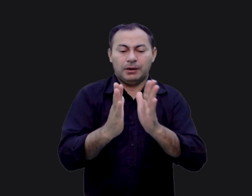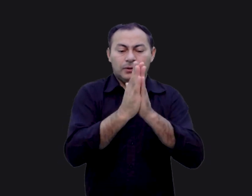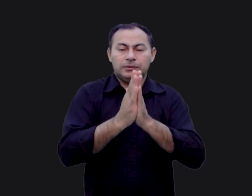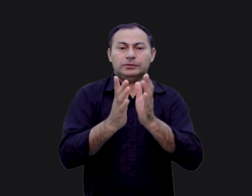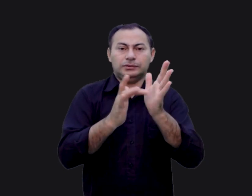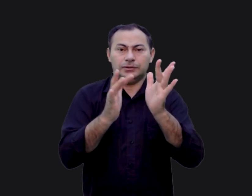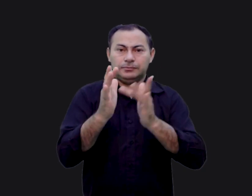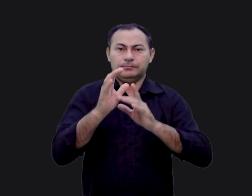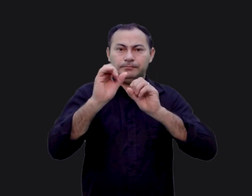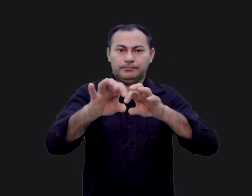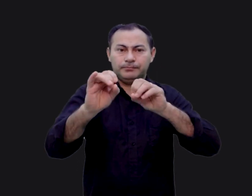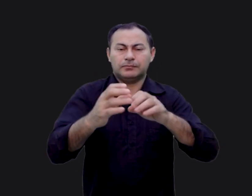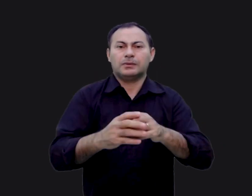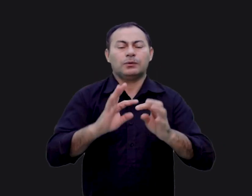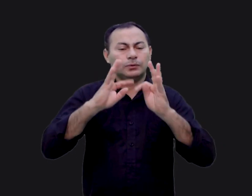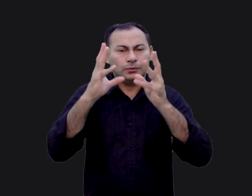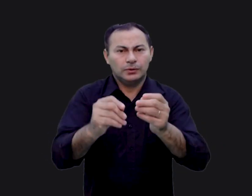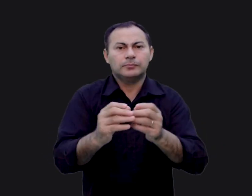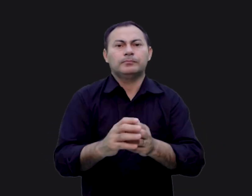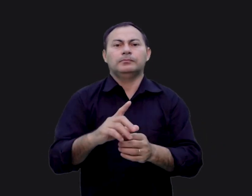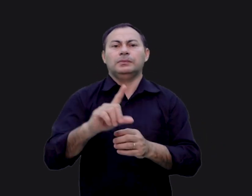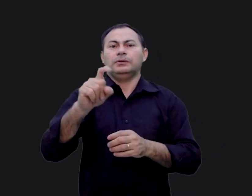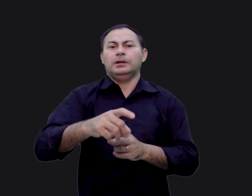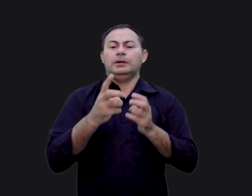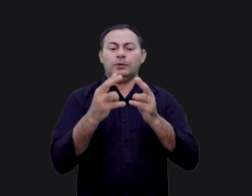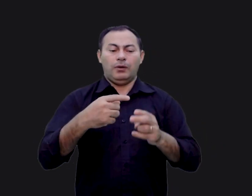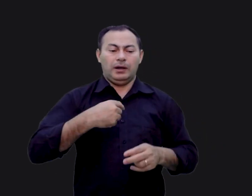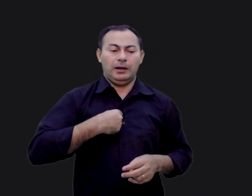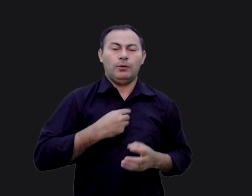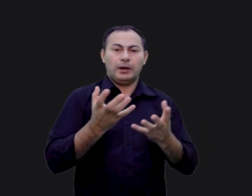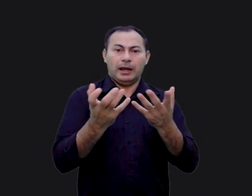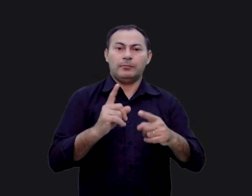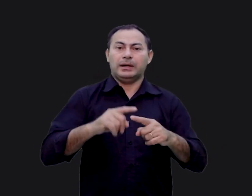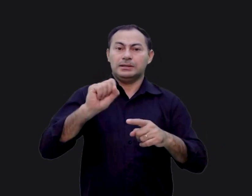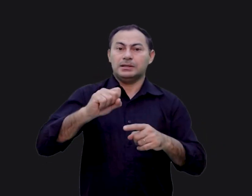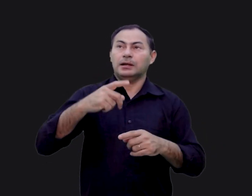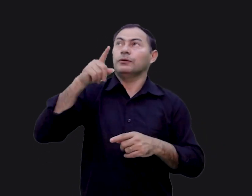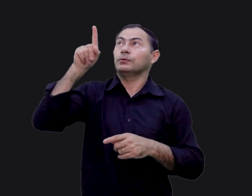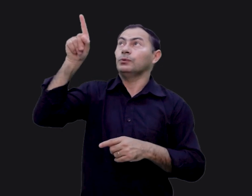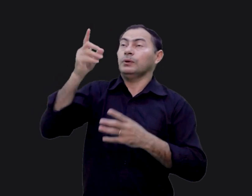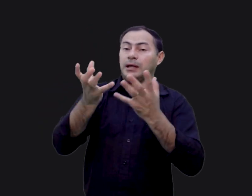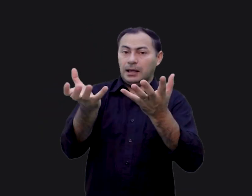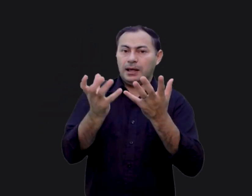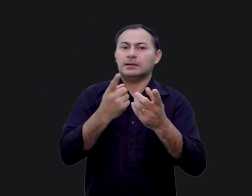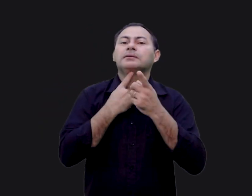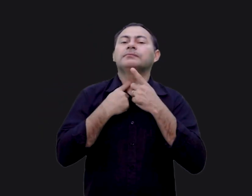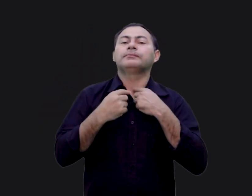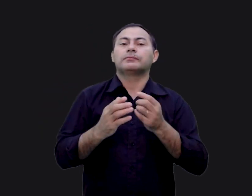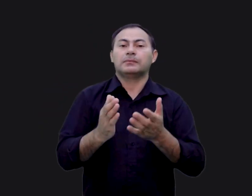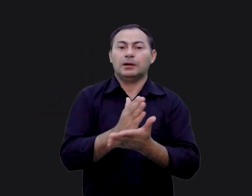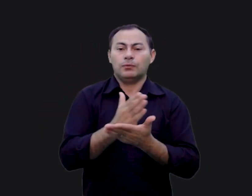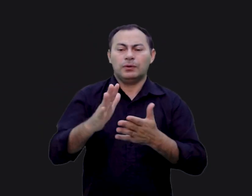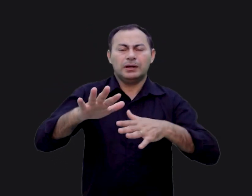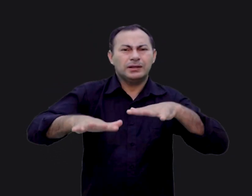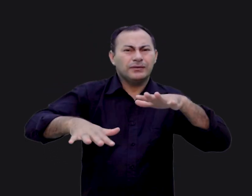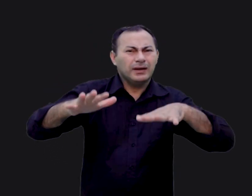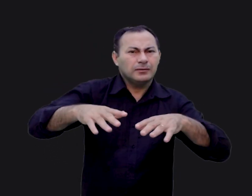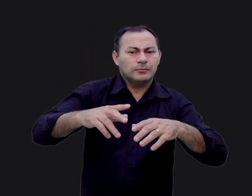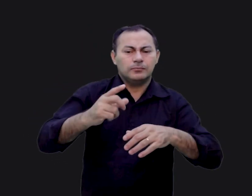a oração como Jesus nos ensinou. Contudo, não seja como eu quero, mas sim como tu queres. Algumas vezes, talvez,